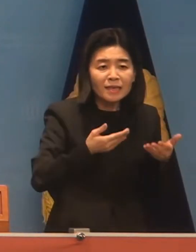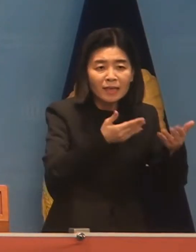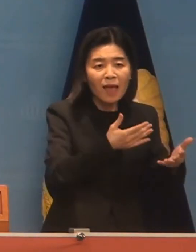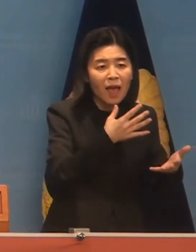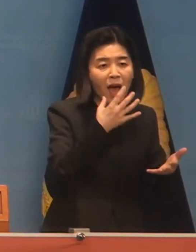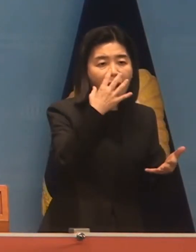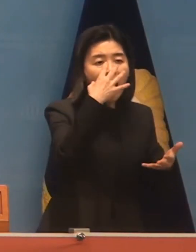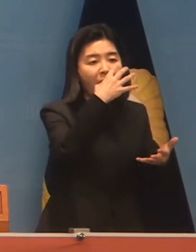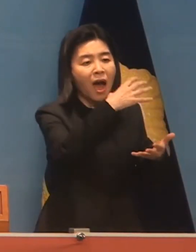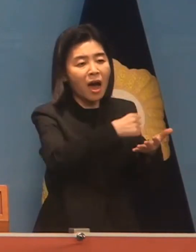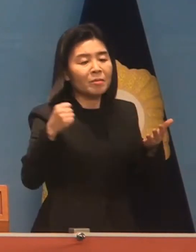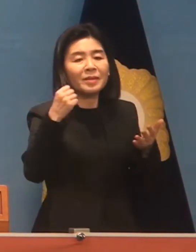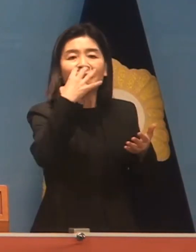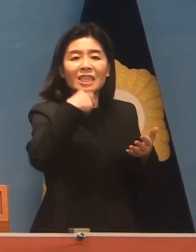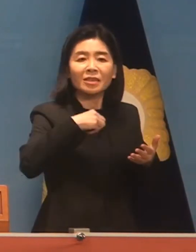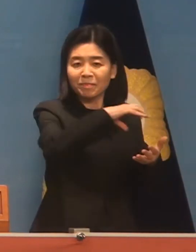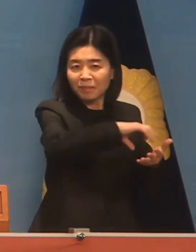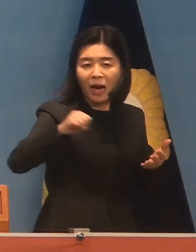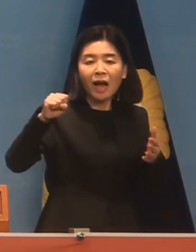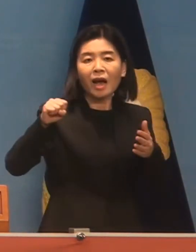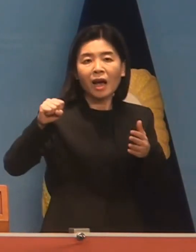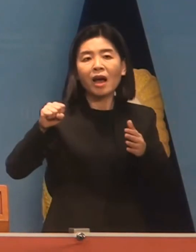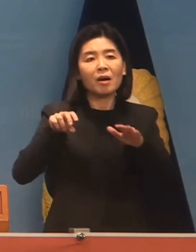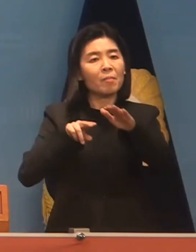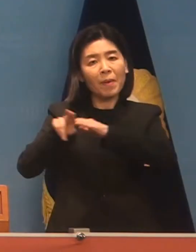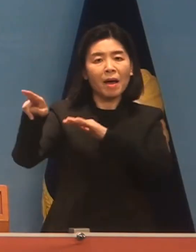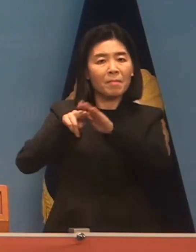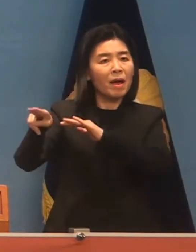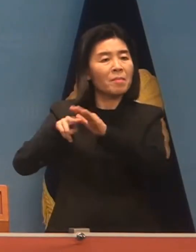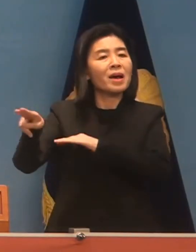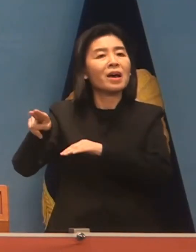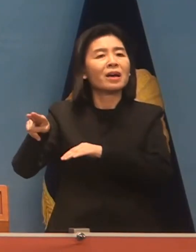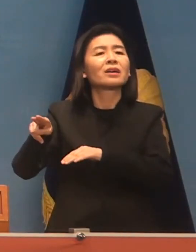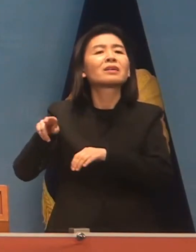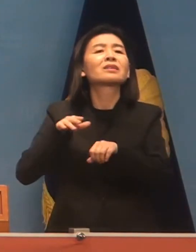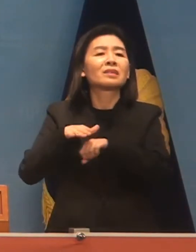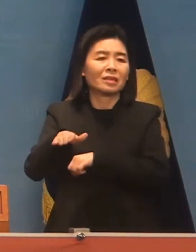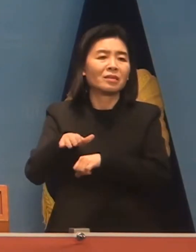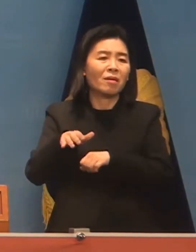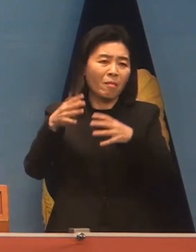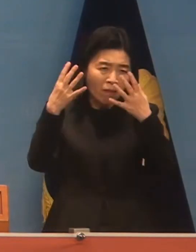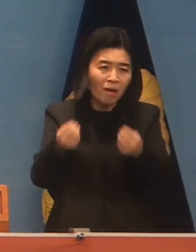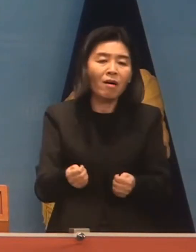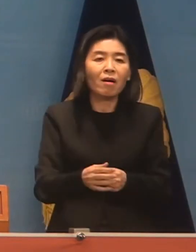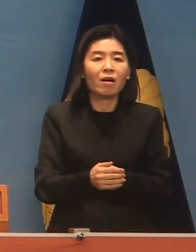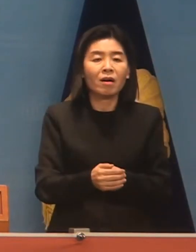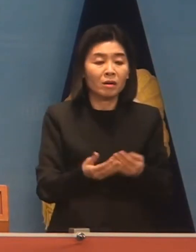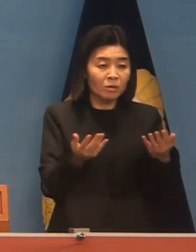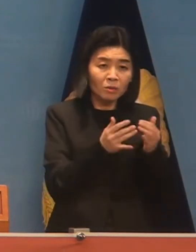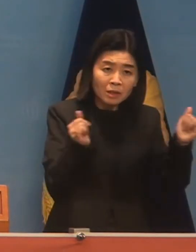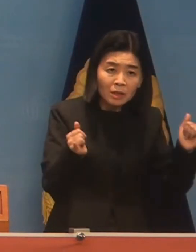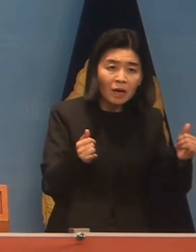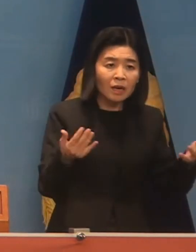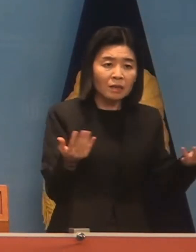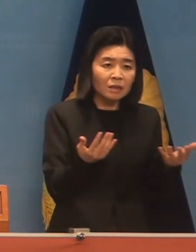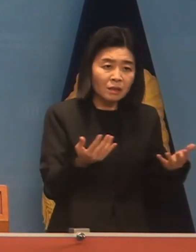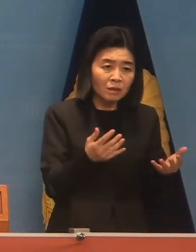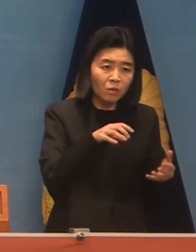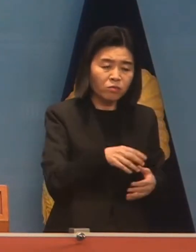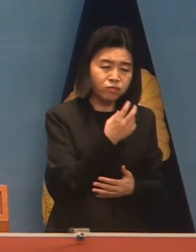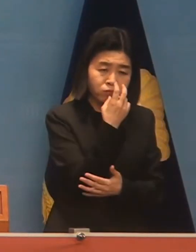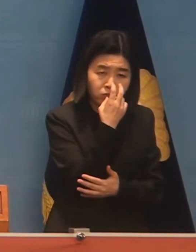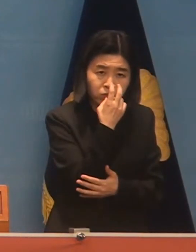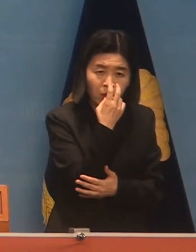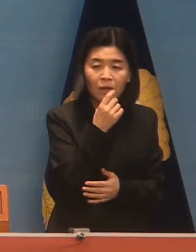이윤을 챙긴 뒤 아무런 책임도 지지 않은 채 야반 노조하듯이 떠나고 있습니다. 노동자들은 일터를 지켰지만